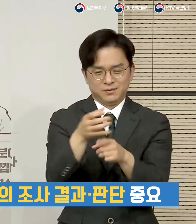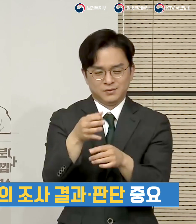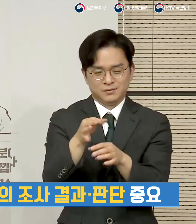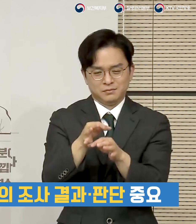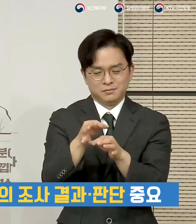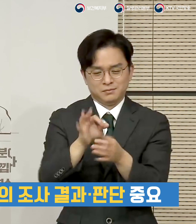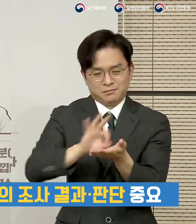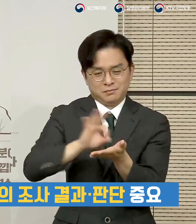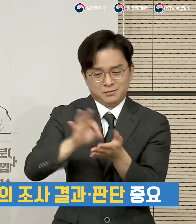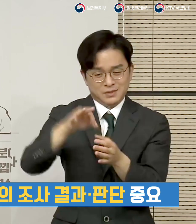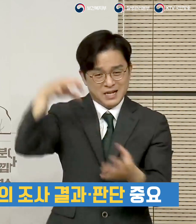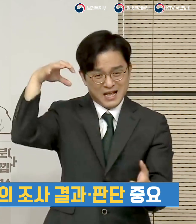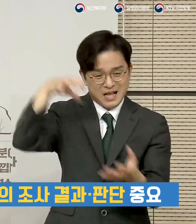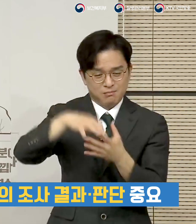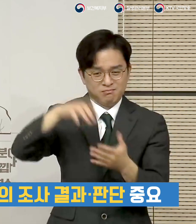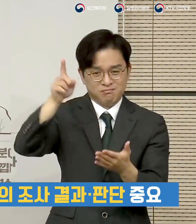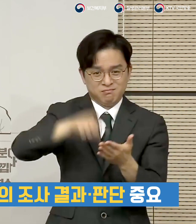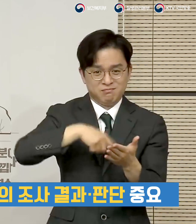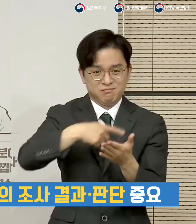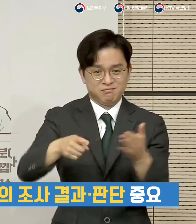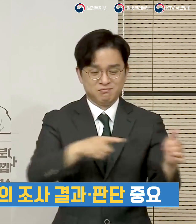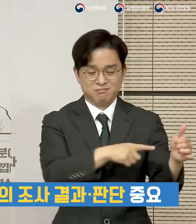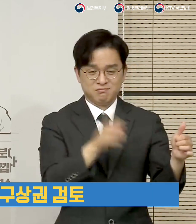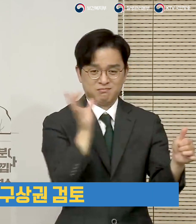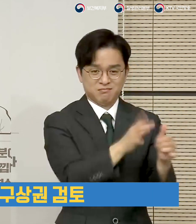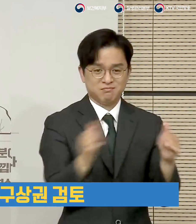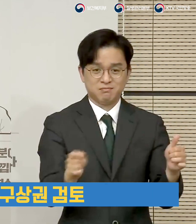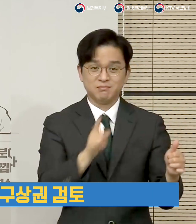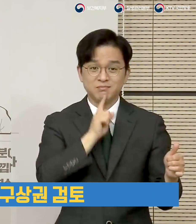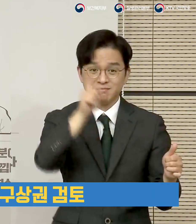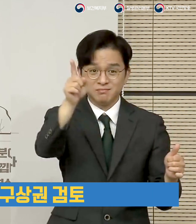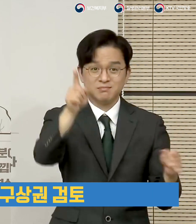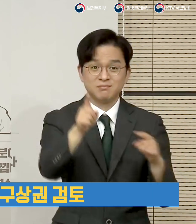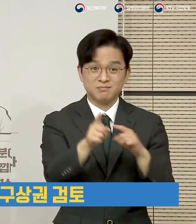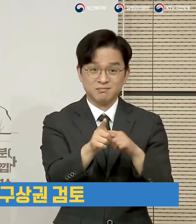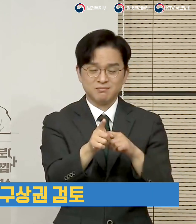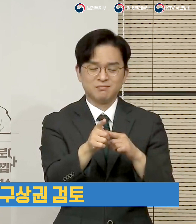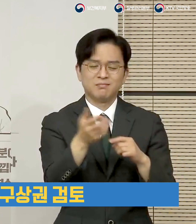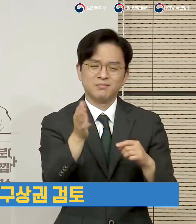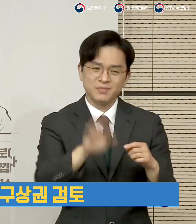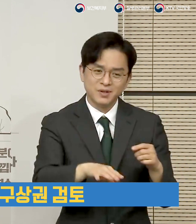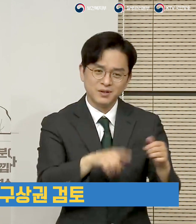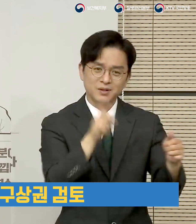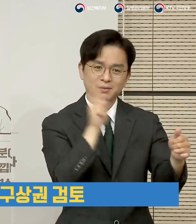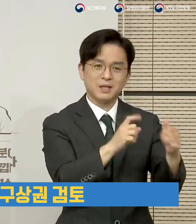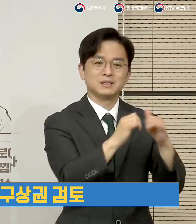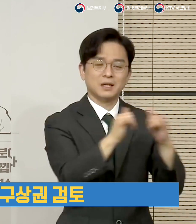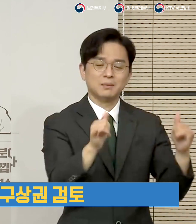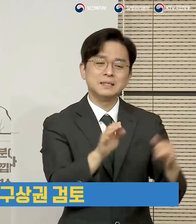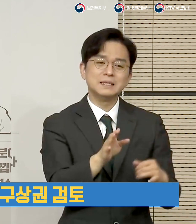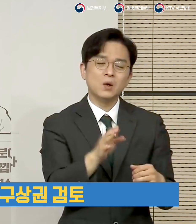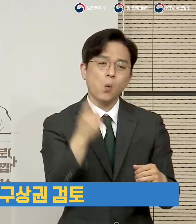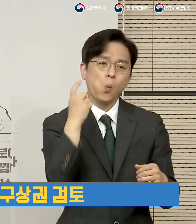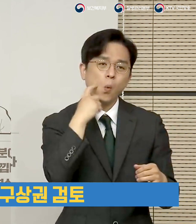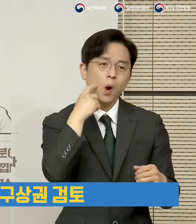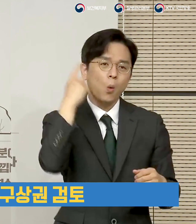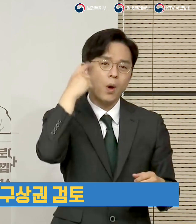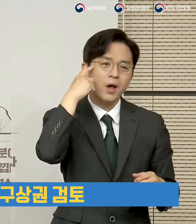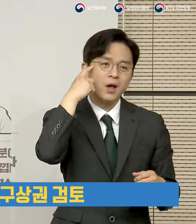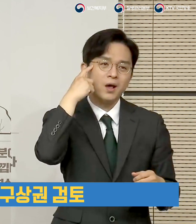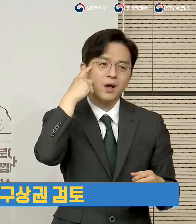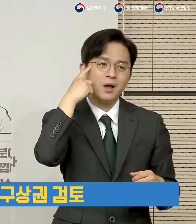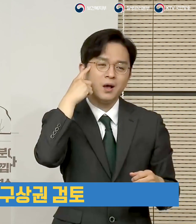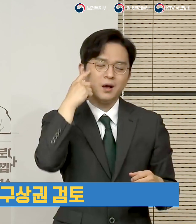부분들이 이후에 교정회의가 있었는지 없었는지 등등 이런 부분들을 좀 종합적으로 판단해서 이 부분에서